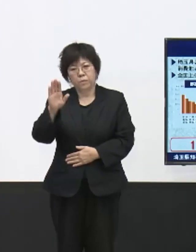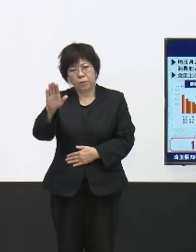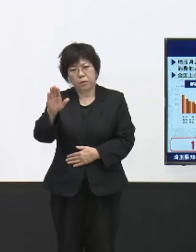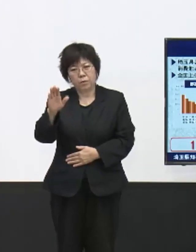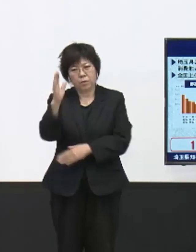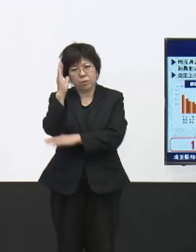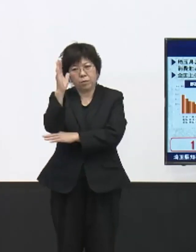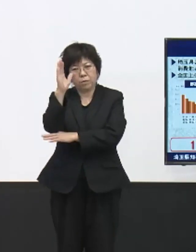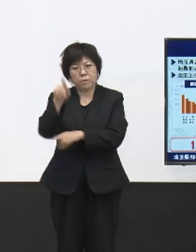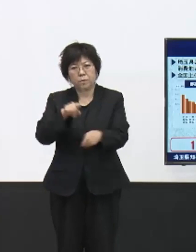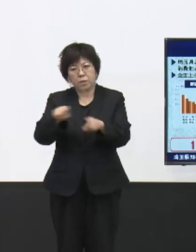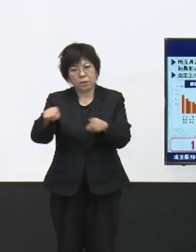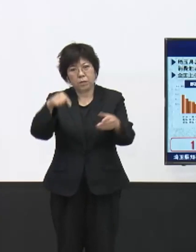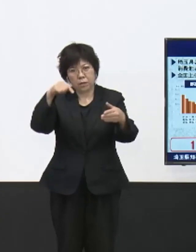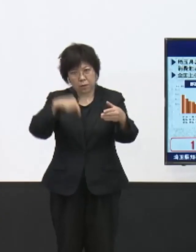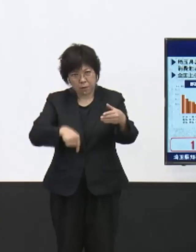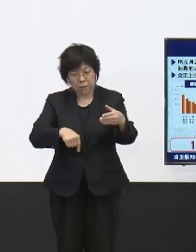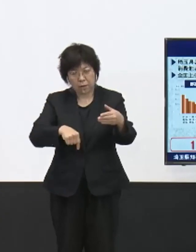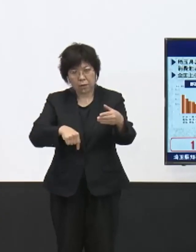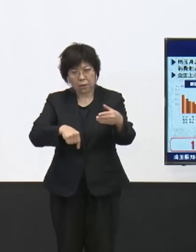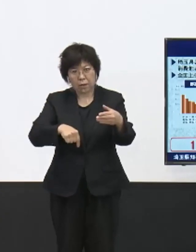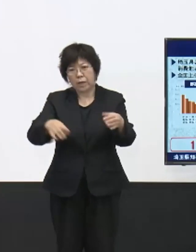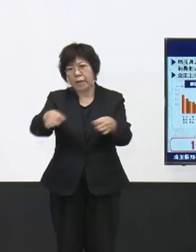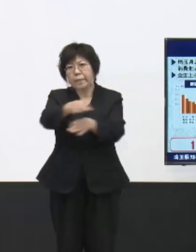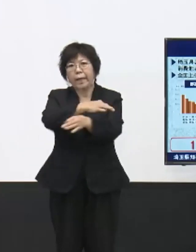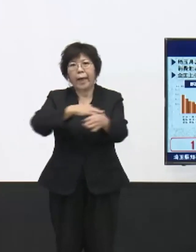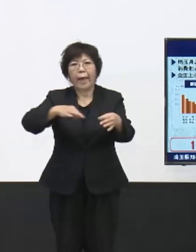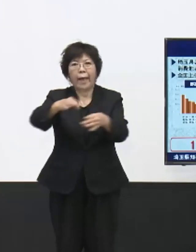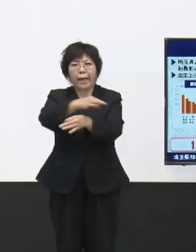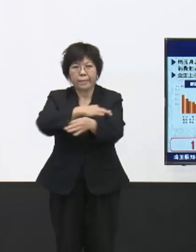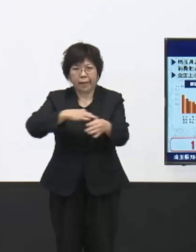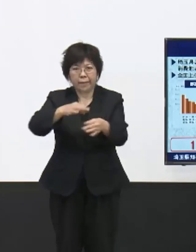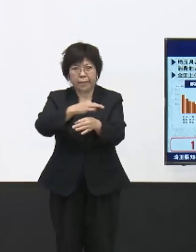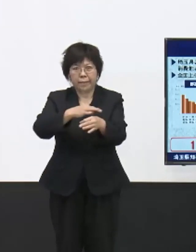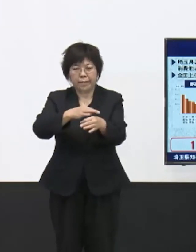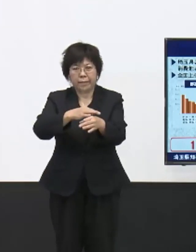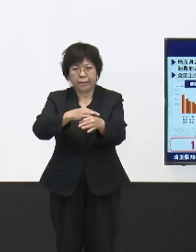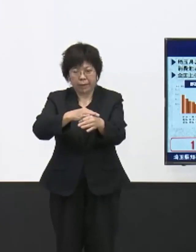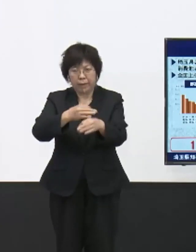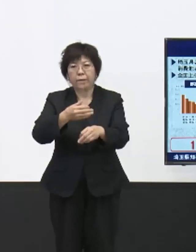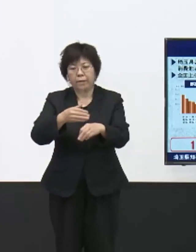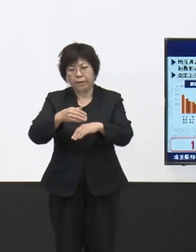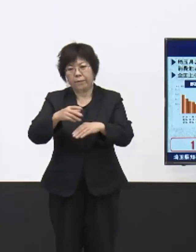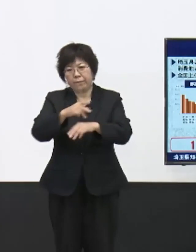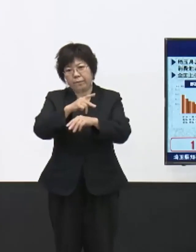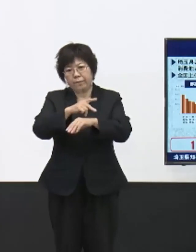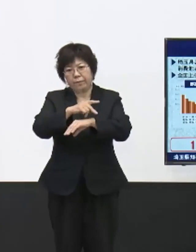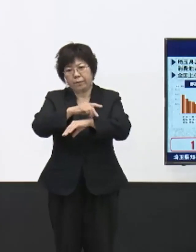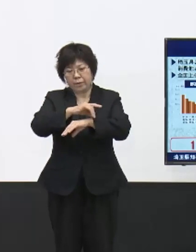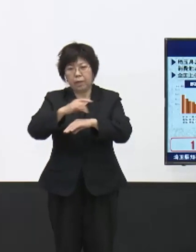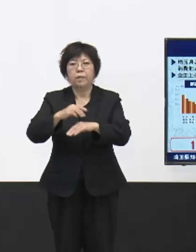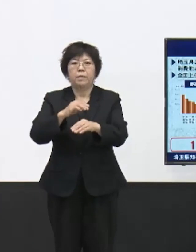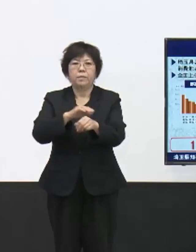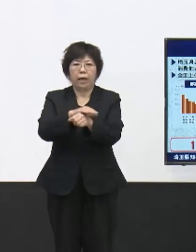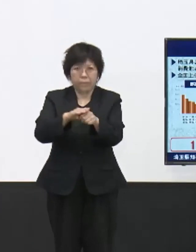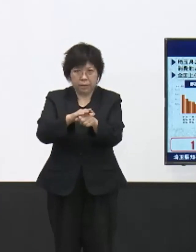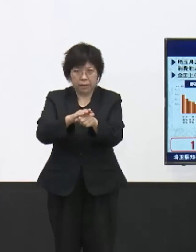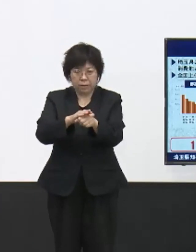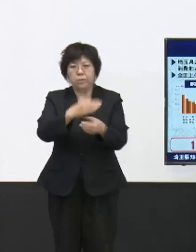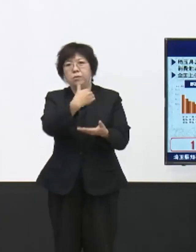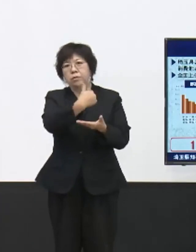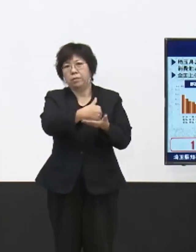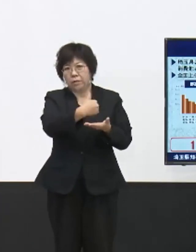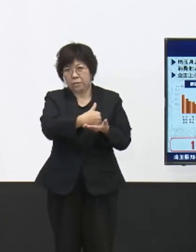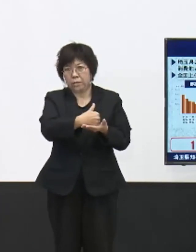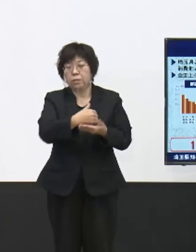として、新型コロナ対策、そしてその経済政策について、喫緊の課題であると、期待したいというのお話ありましたけれ